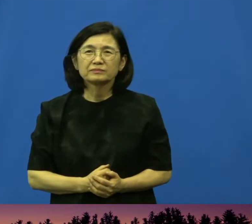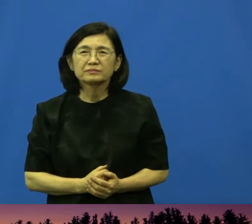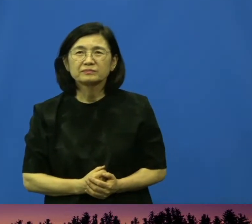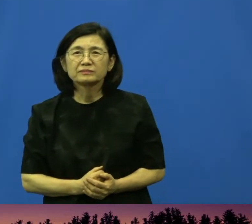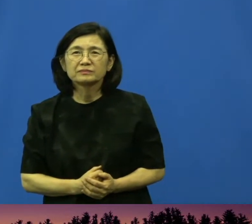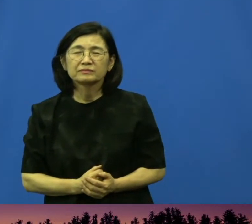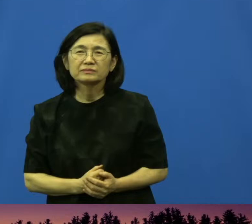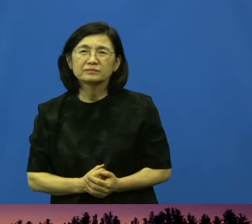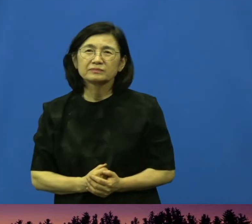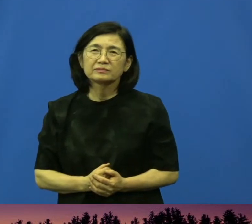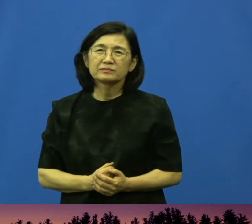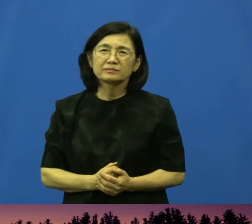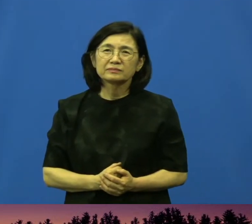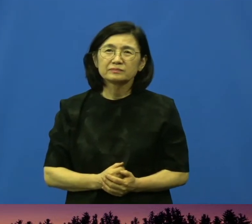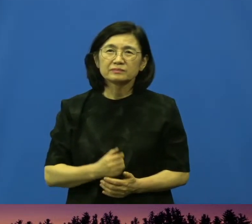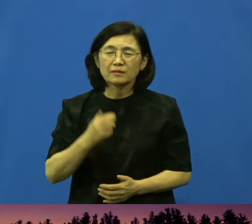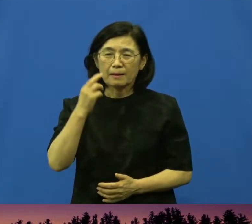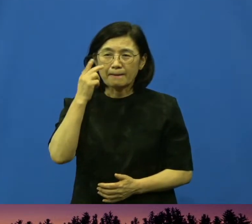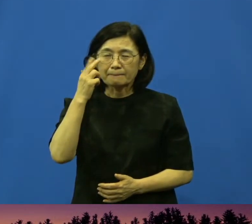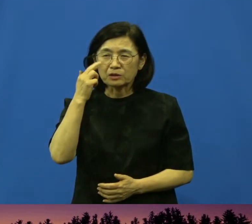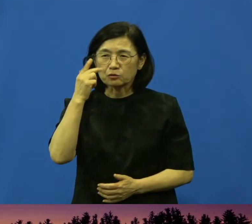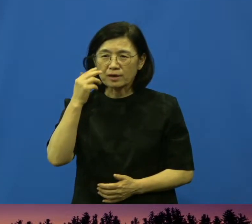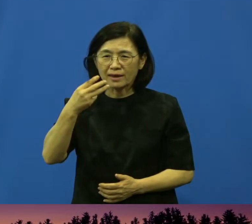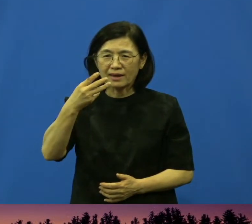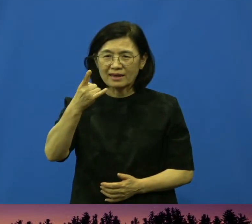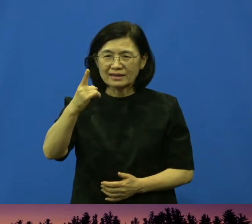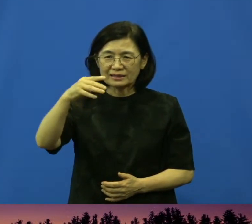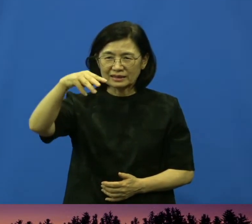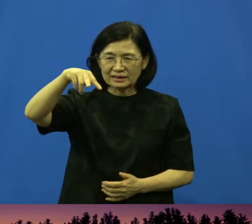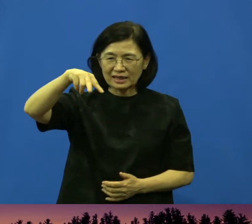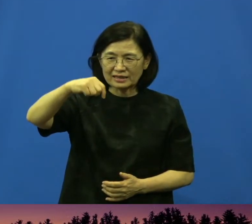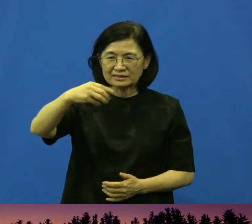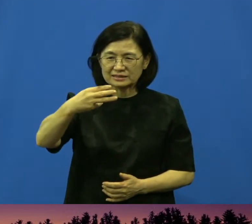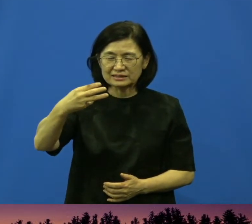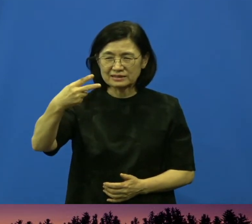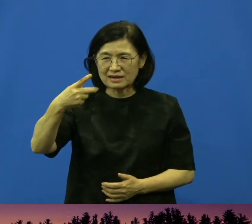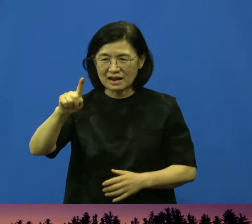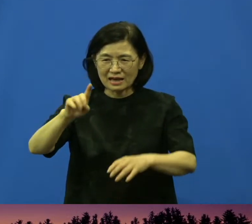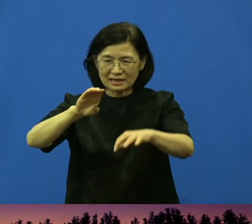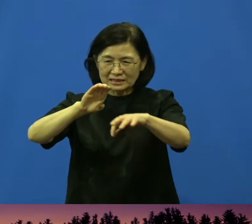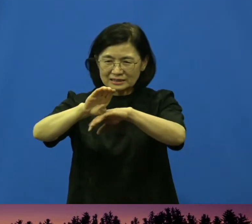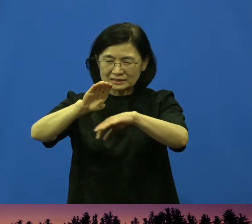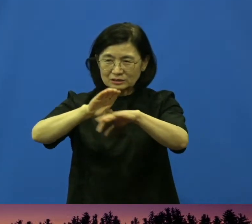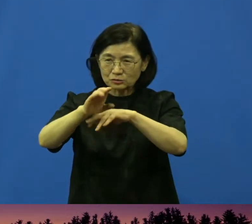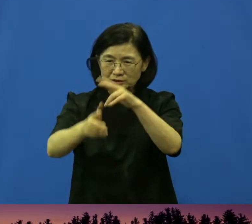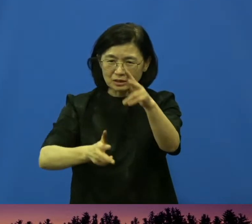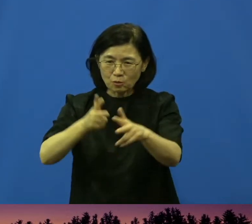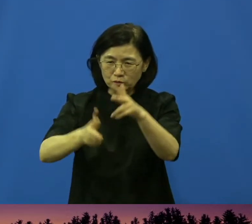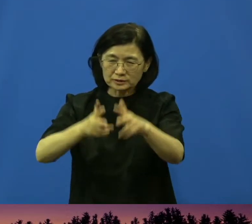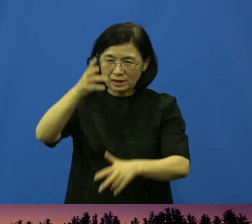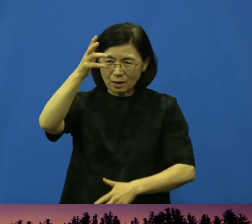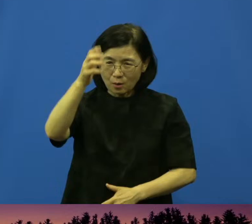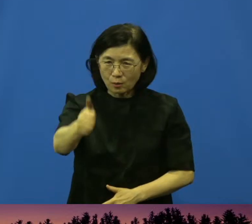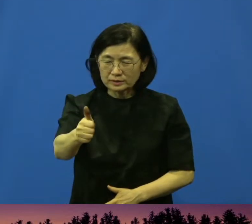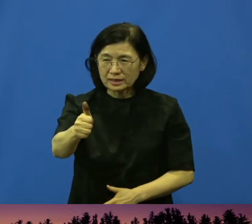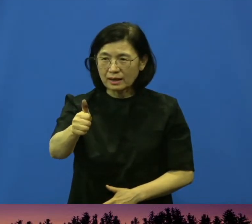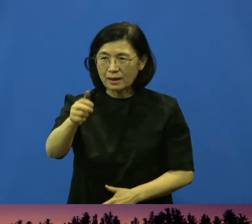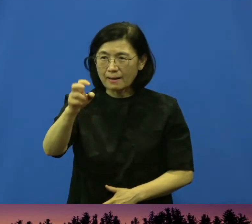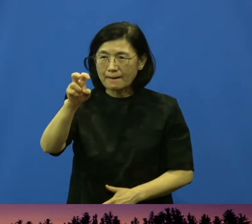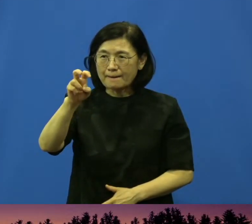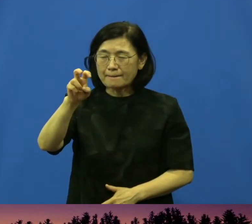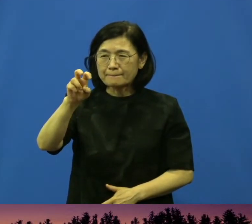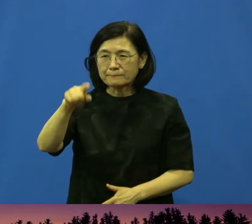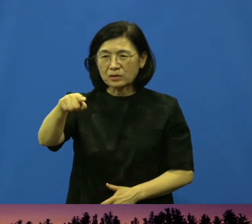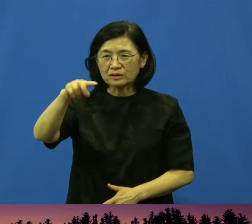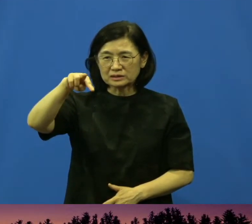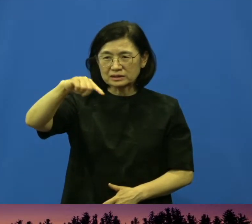여러분, 요즘 미국의 일론 머스크 같은 사람은요, 엄청난 재력을 갖고 있잖아요. 뭐 요즘은 뭐 하룻밤 사이에 몇십 조가